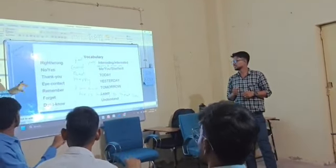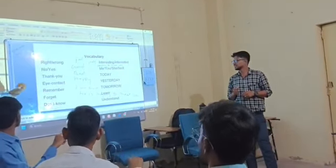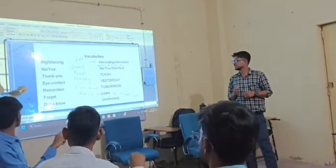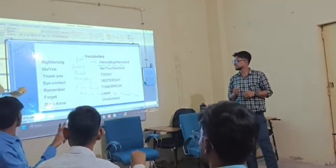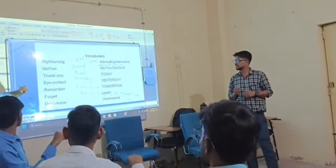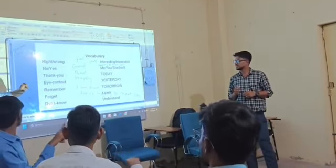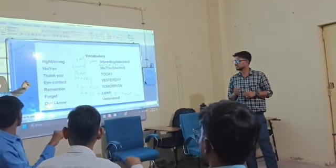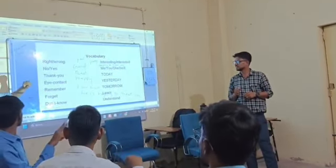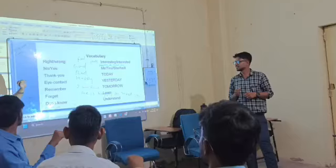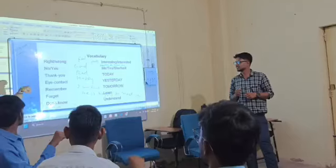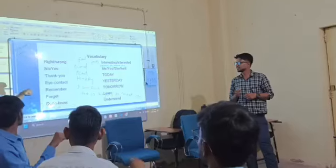ठीक है,